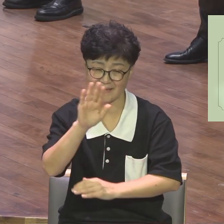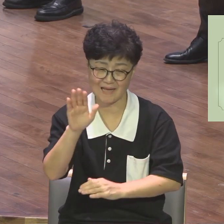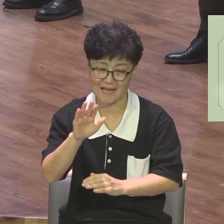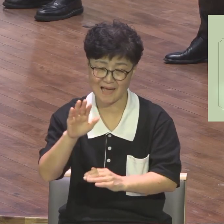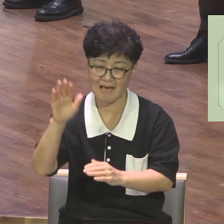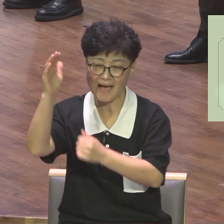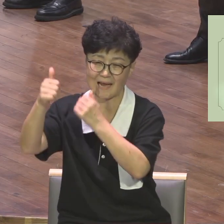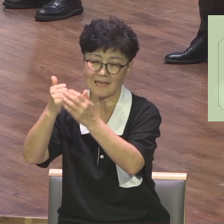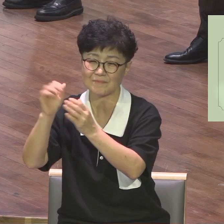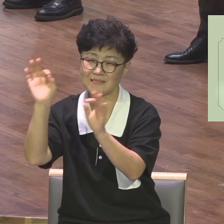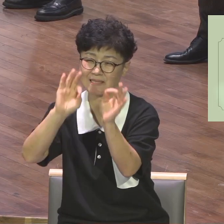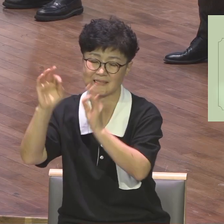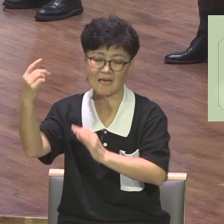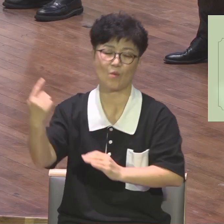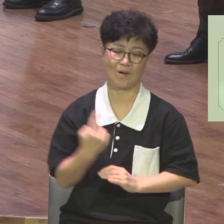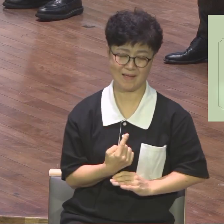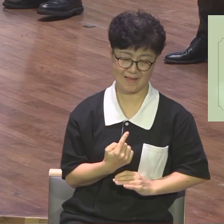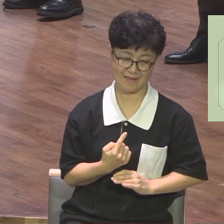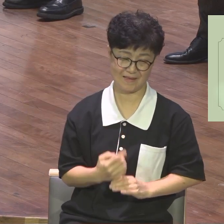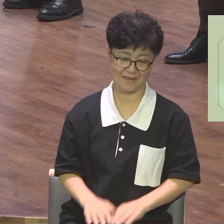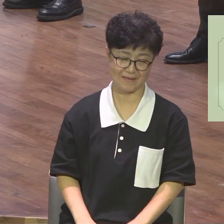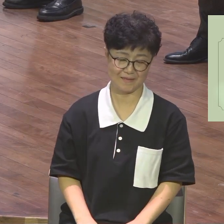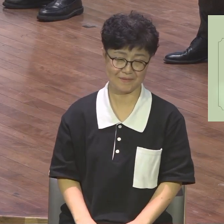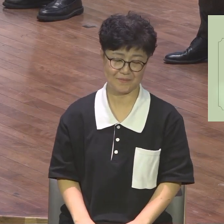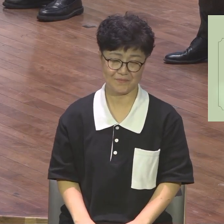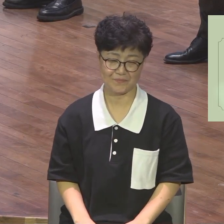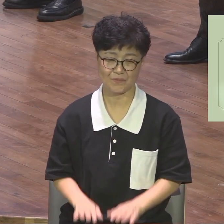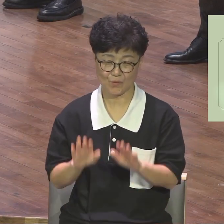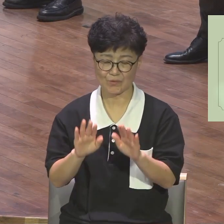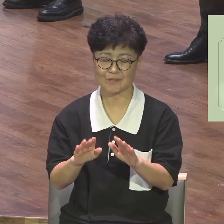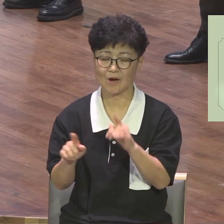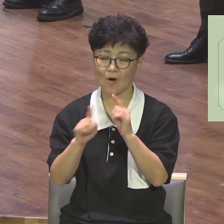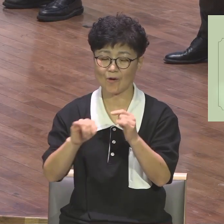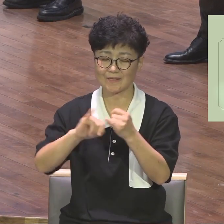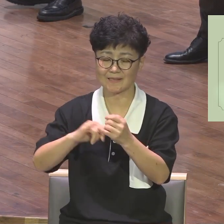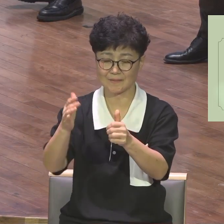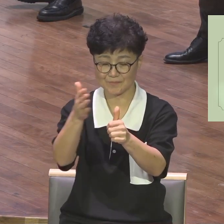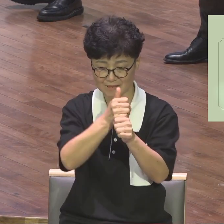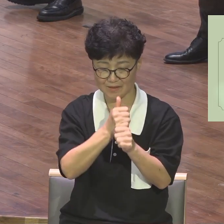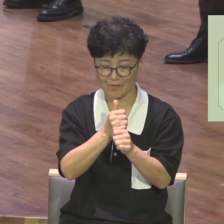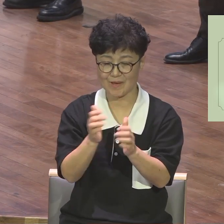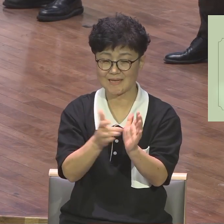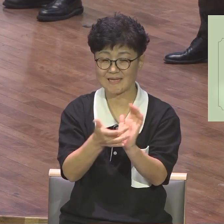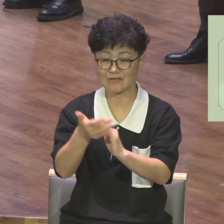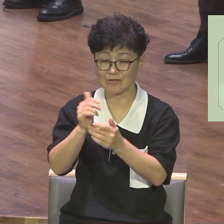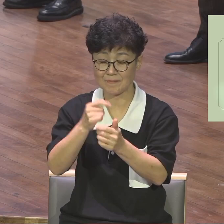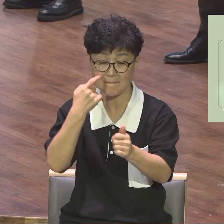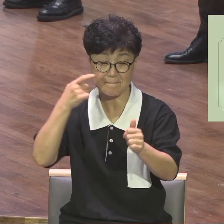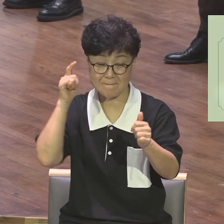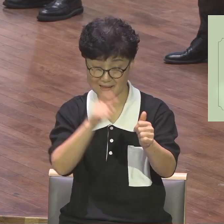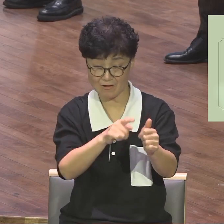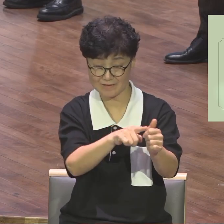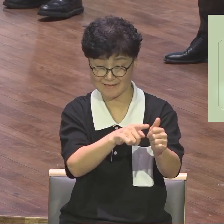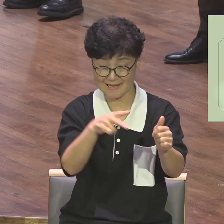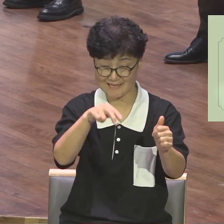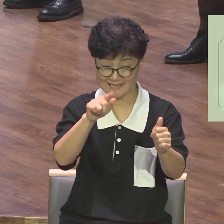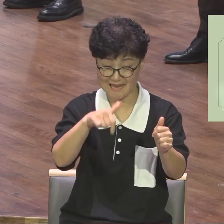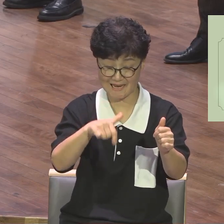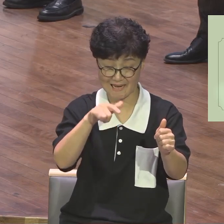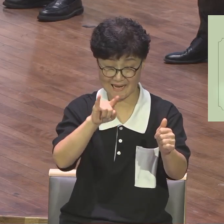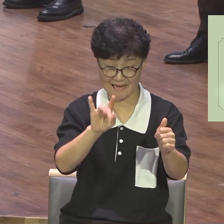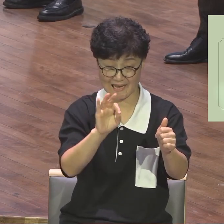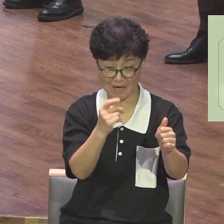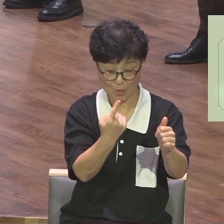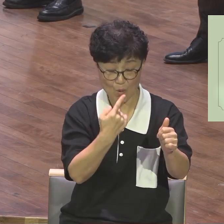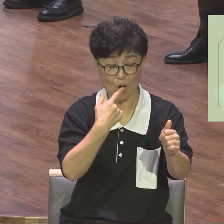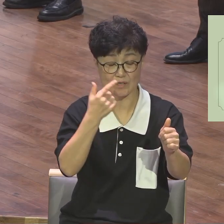생명이 들어간 자는 반드시 변화를 체험할 수밖에 없습니다. 여러분도 오늘 말씀 붙잡고 예수님께 발견된 삭개오처럼 우리가 구원의 축복을 누리고